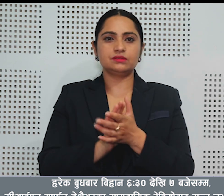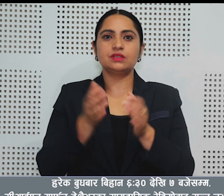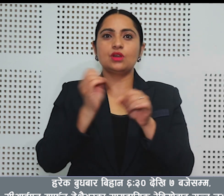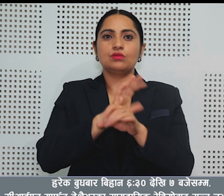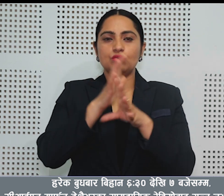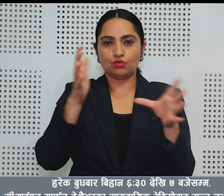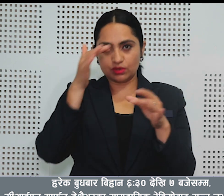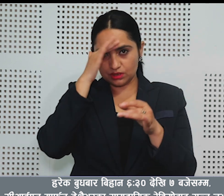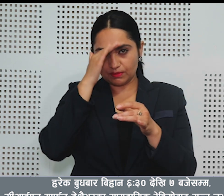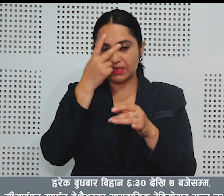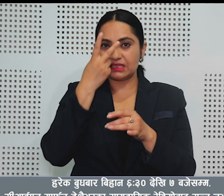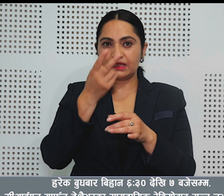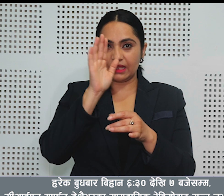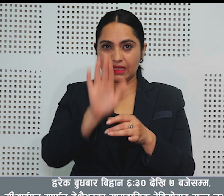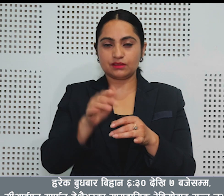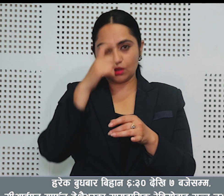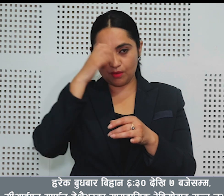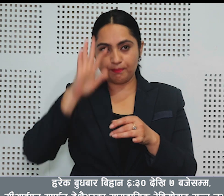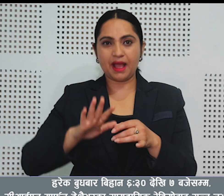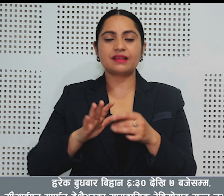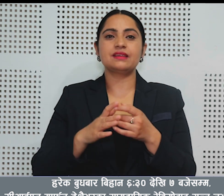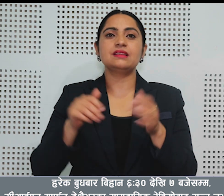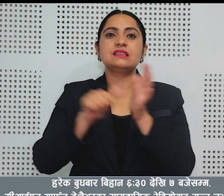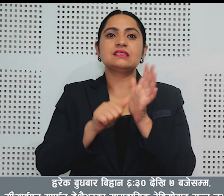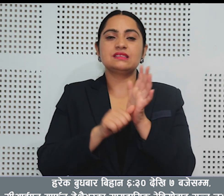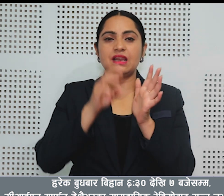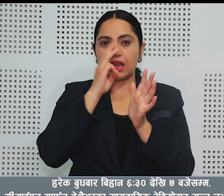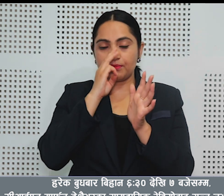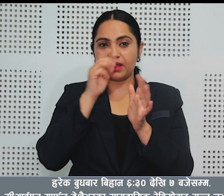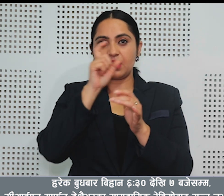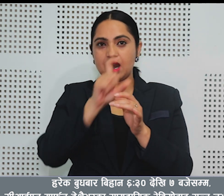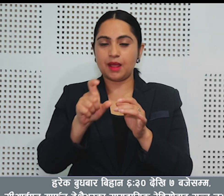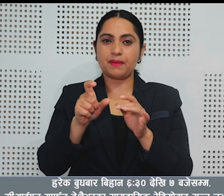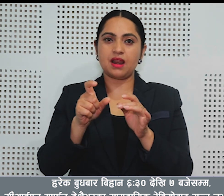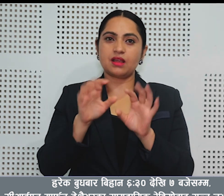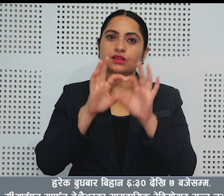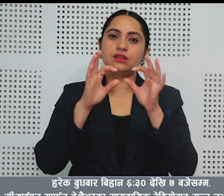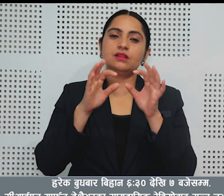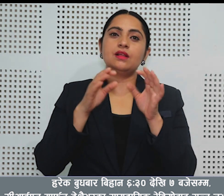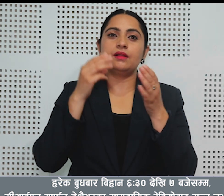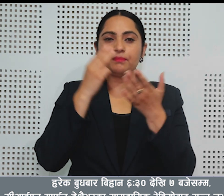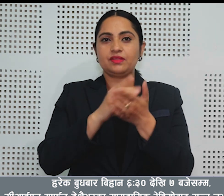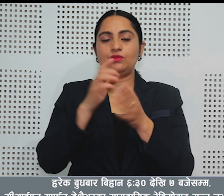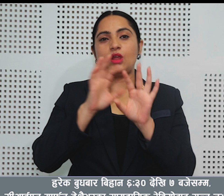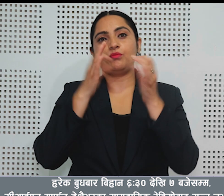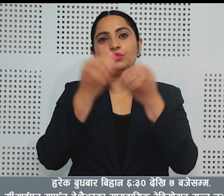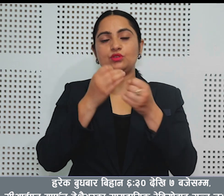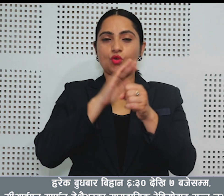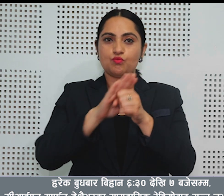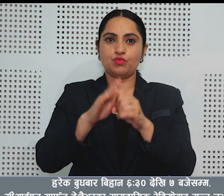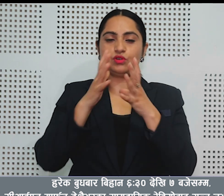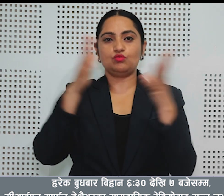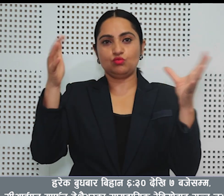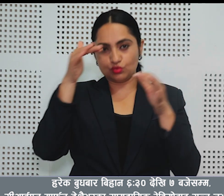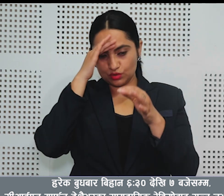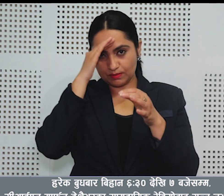कोभिडको महामारी हामीले देखिसकेका छौँ। हामीले बाँके जिल्लामा नभई हामीले अब नेपाल लगायत विश्वमै यसको एक किसिमको महामारी,